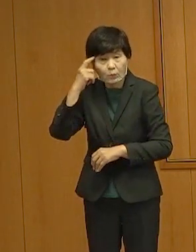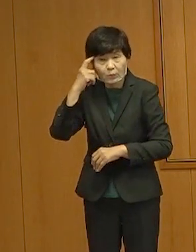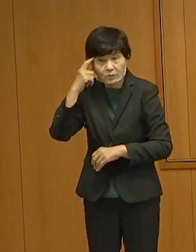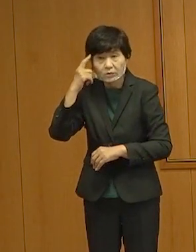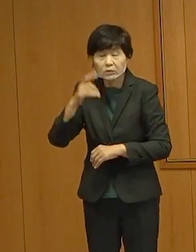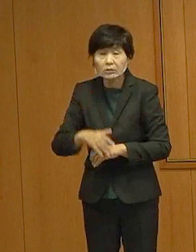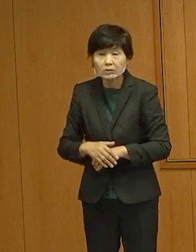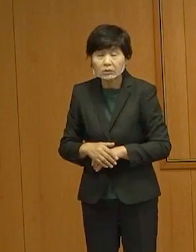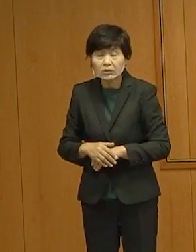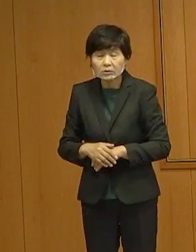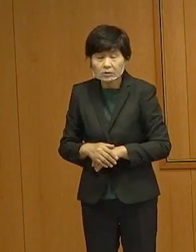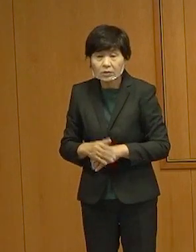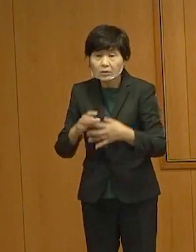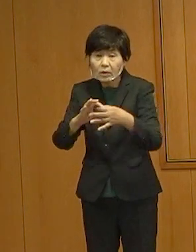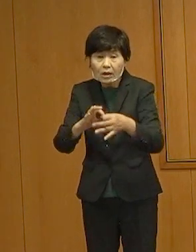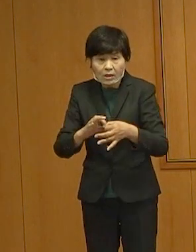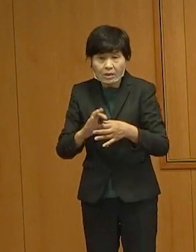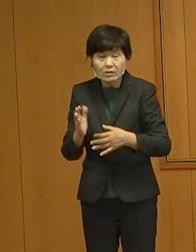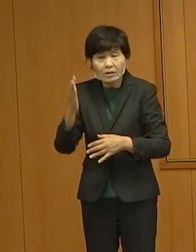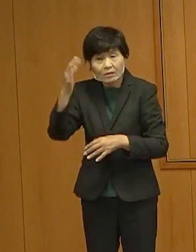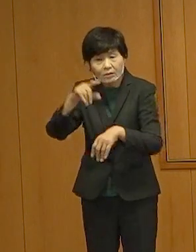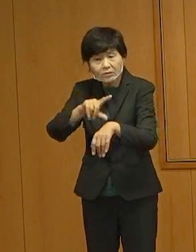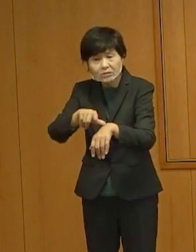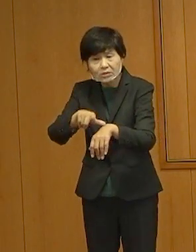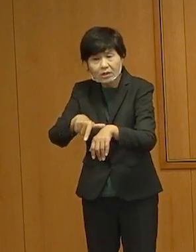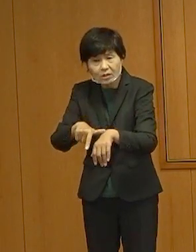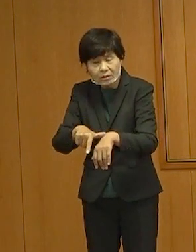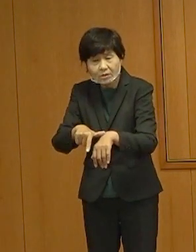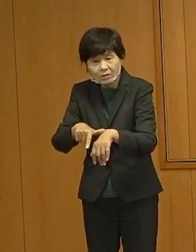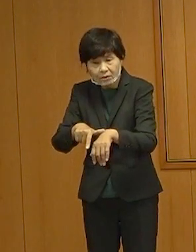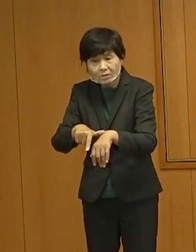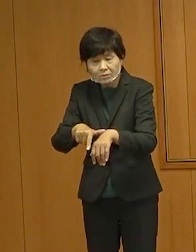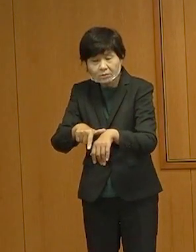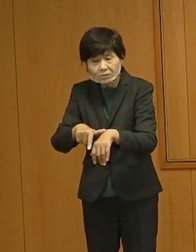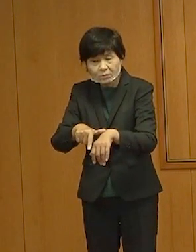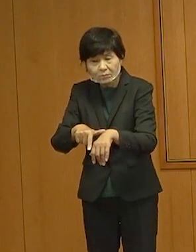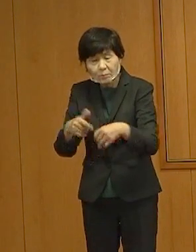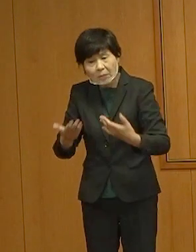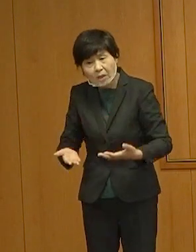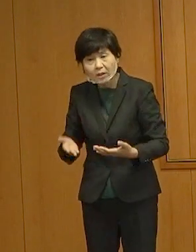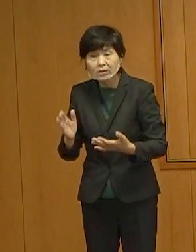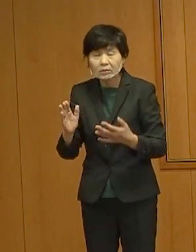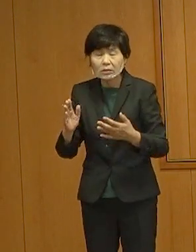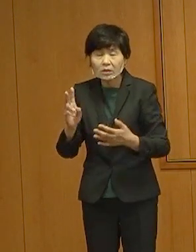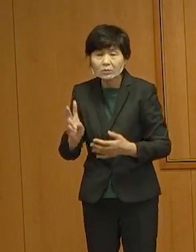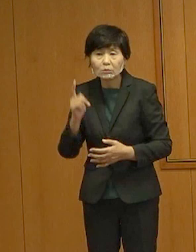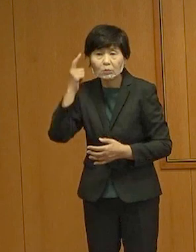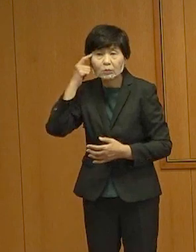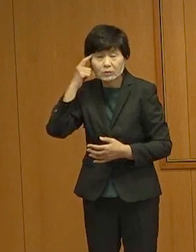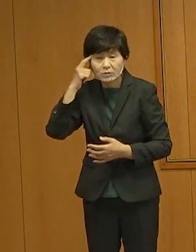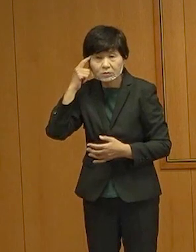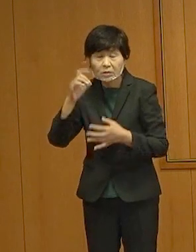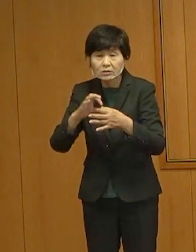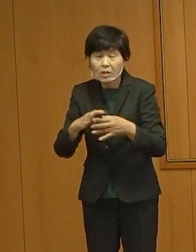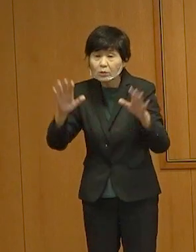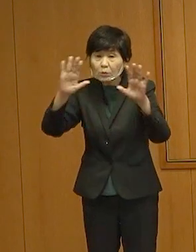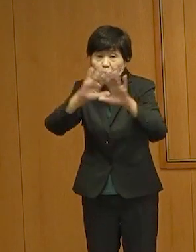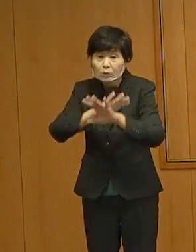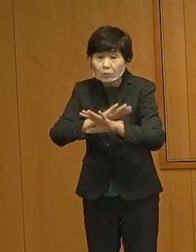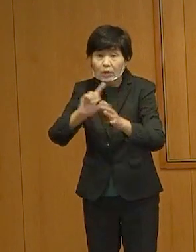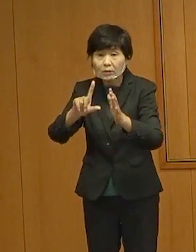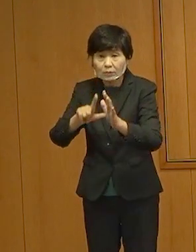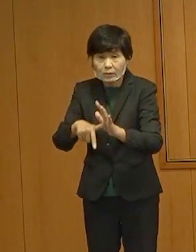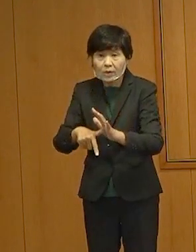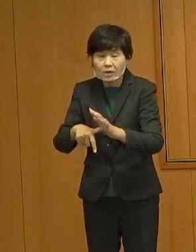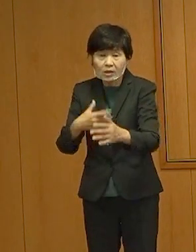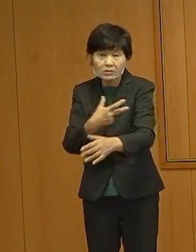で、なかなか、時間が取れそうで大人より取れないとかいう状況もあるのかなと思うんですけど、夜間であれば、